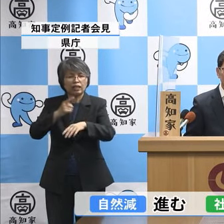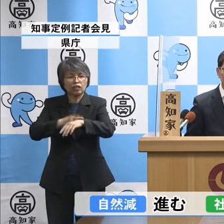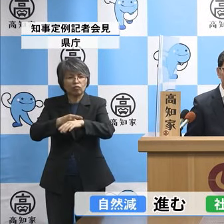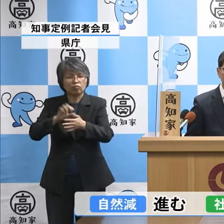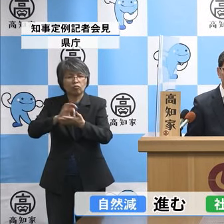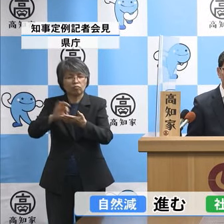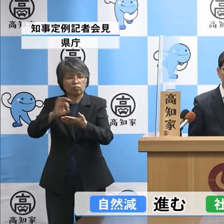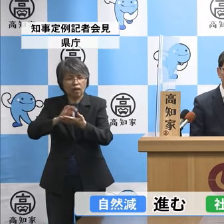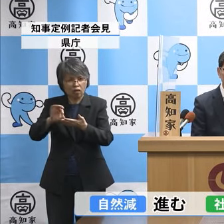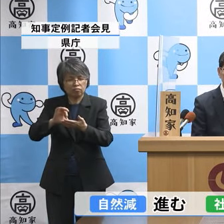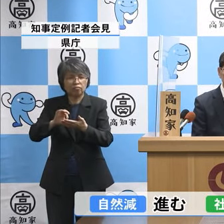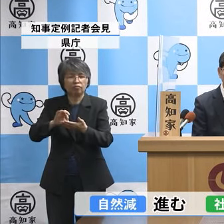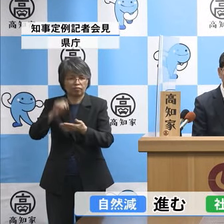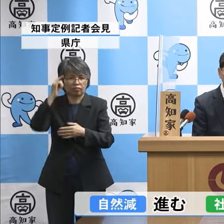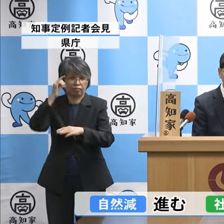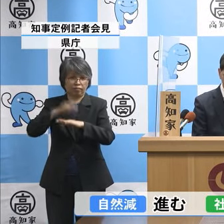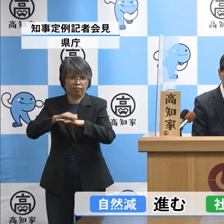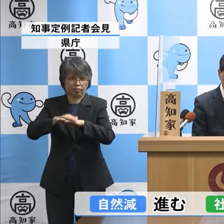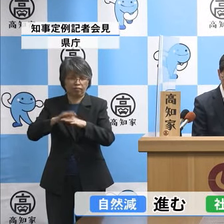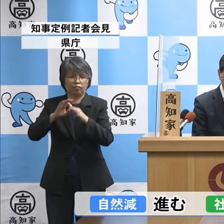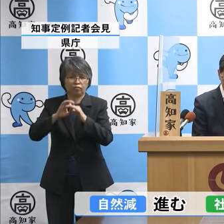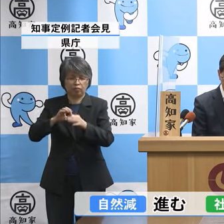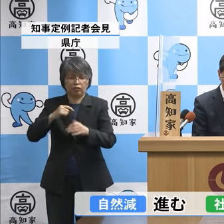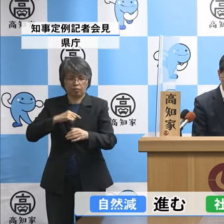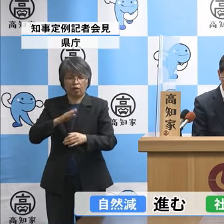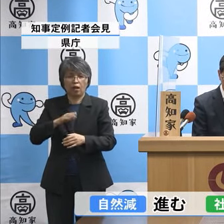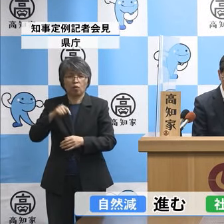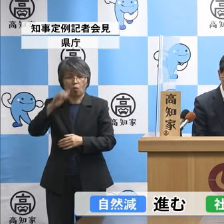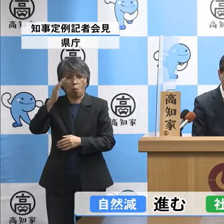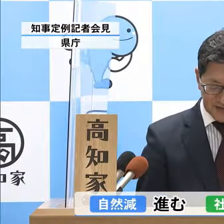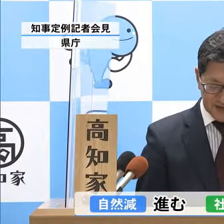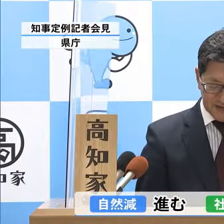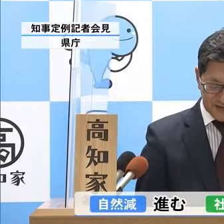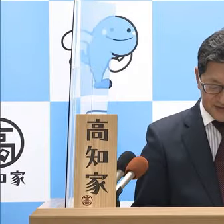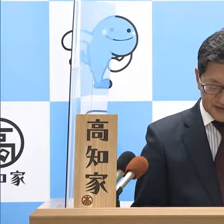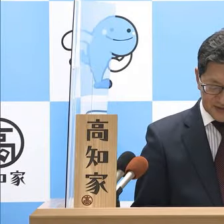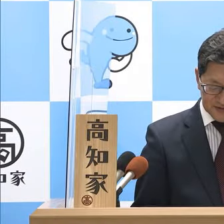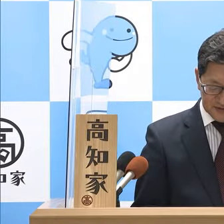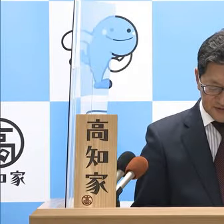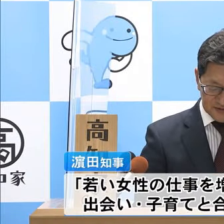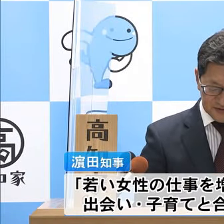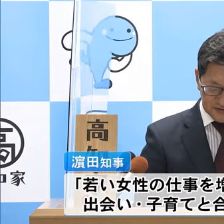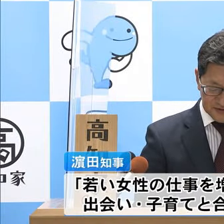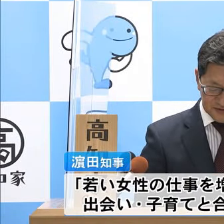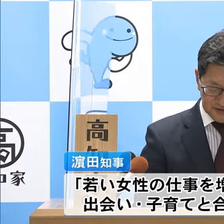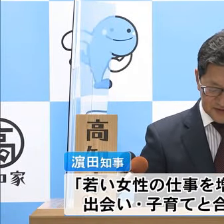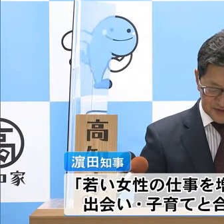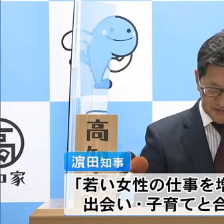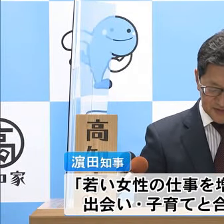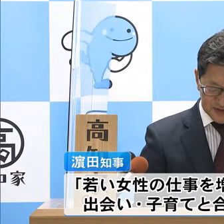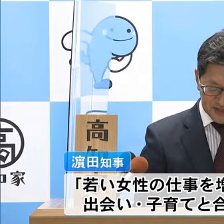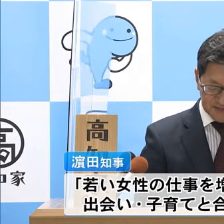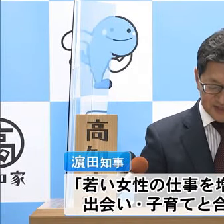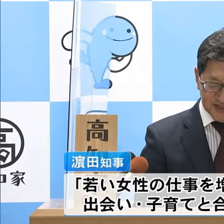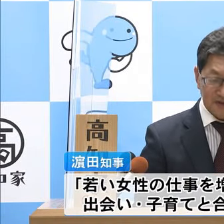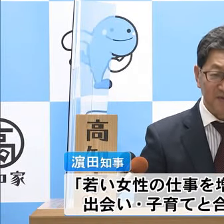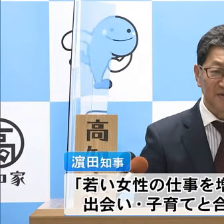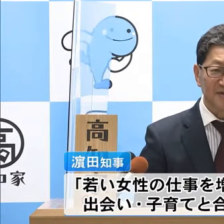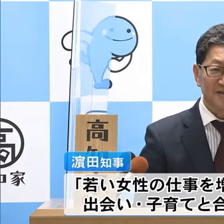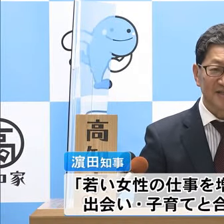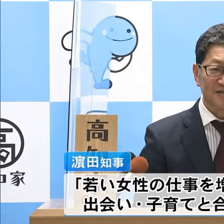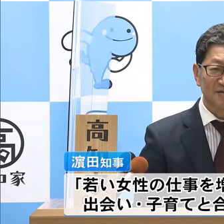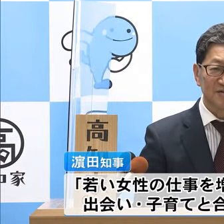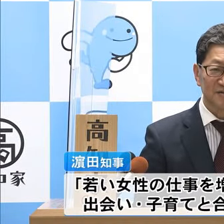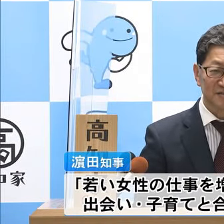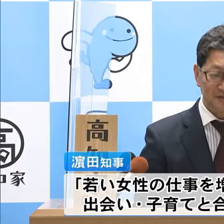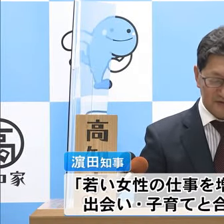国からの転入が増加していることから改善傾向にあります。その上で知事は、若い